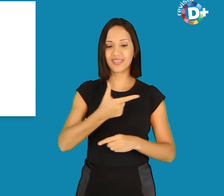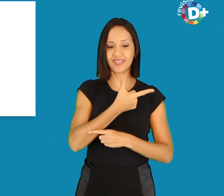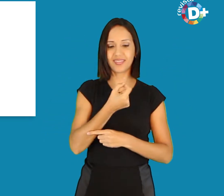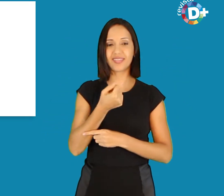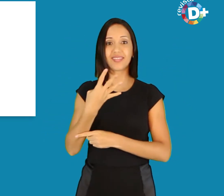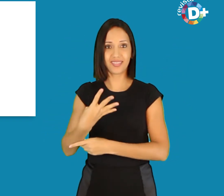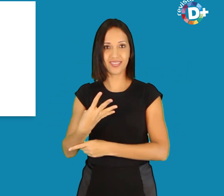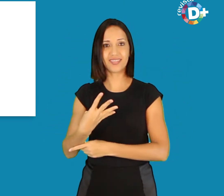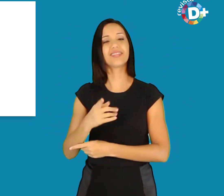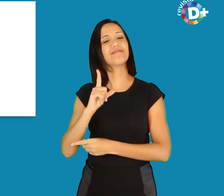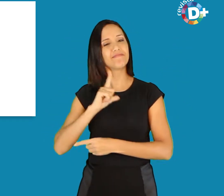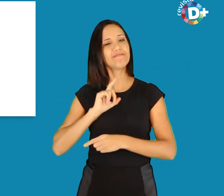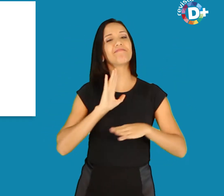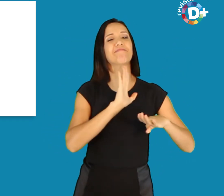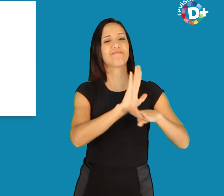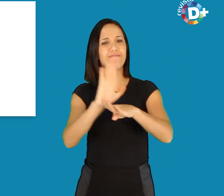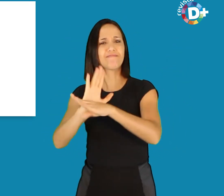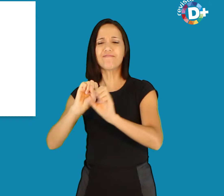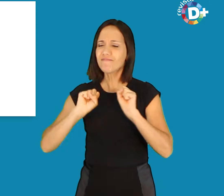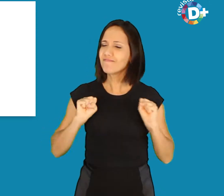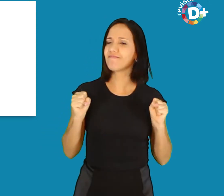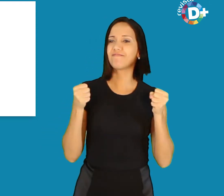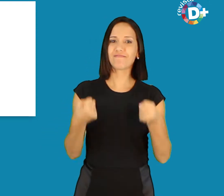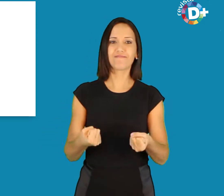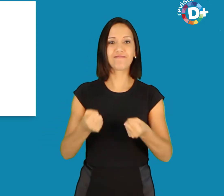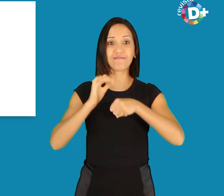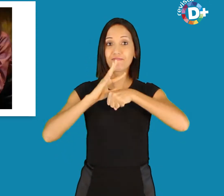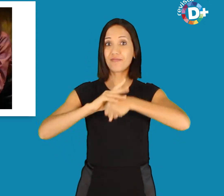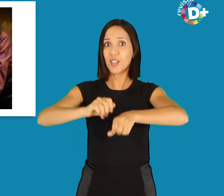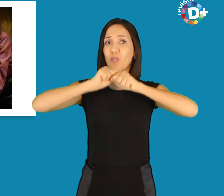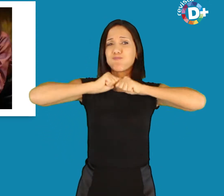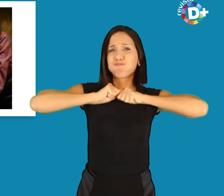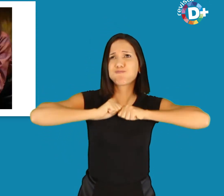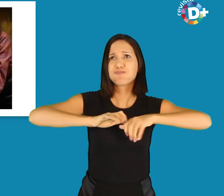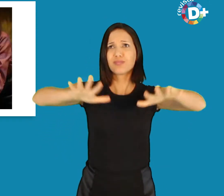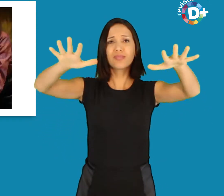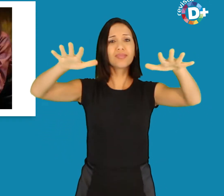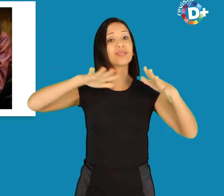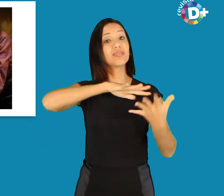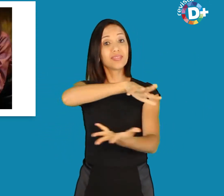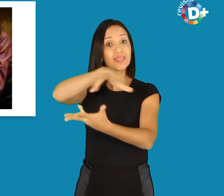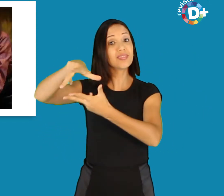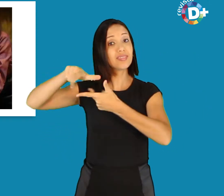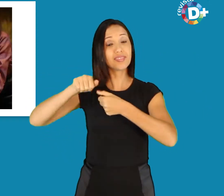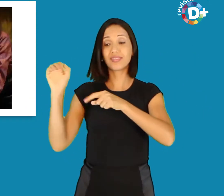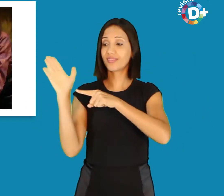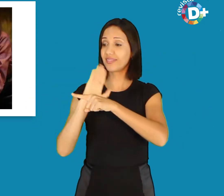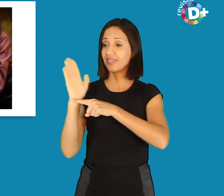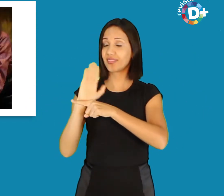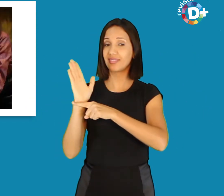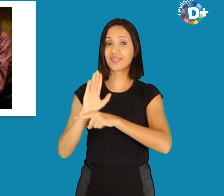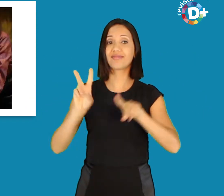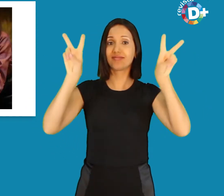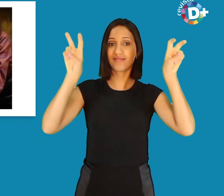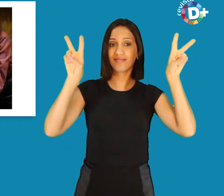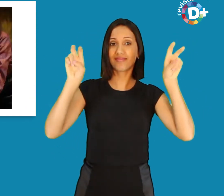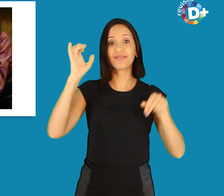se vem alguém que viveu décadas com a doença mas afinal o que é esclerose lateral amiotrófica